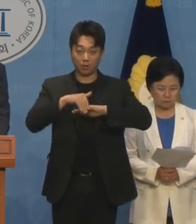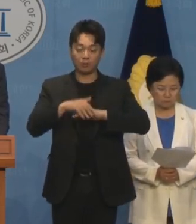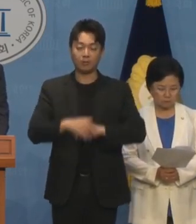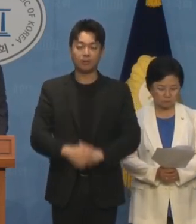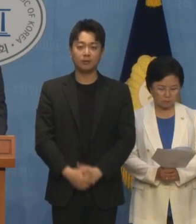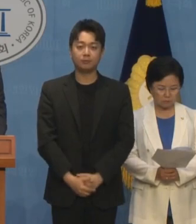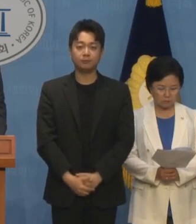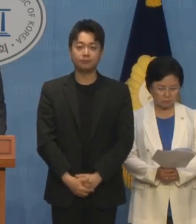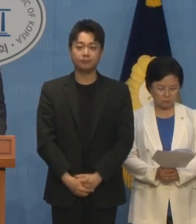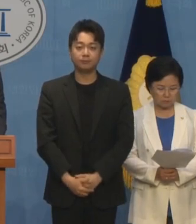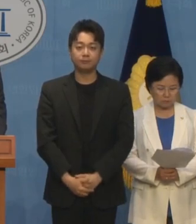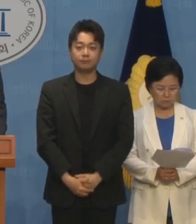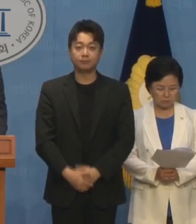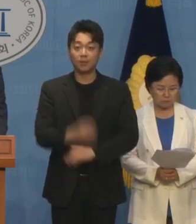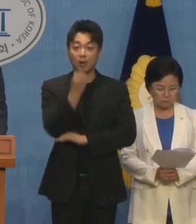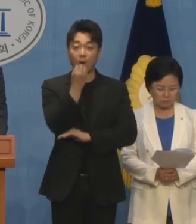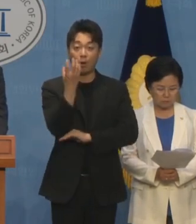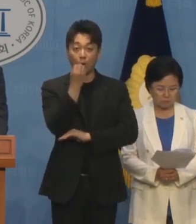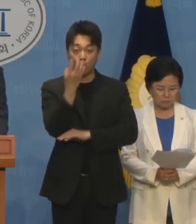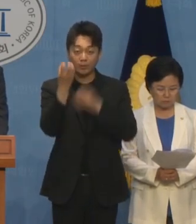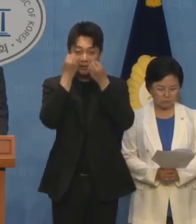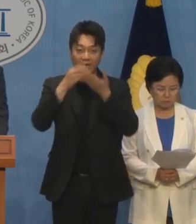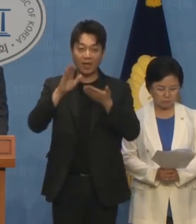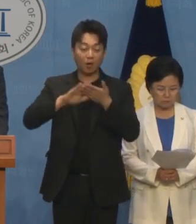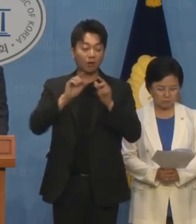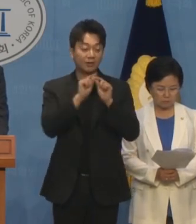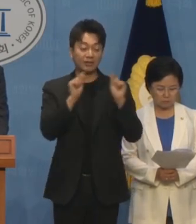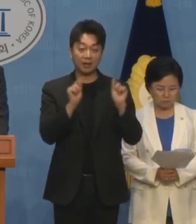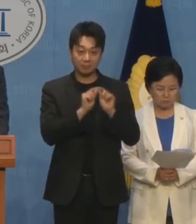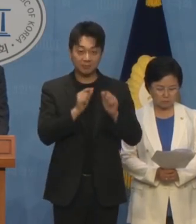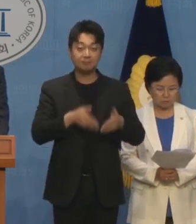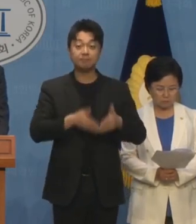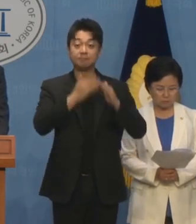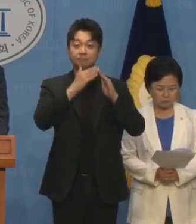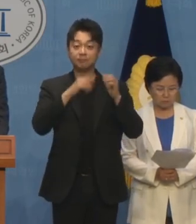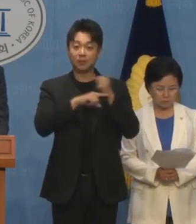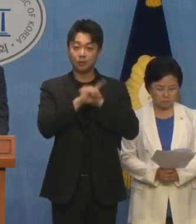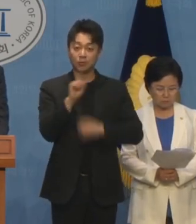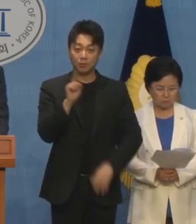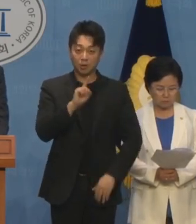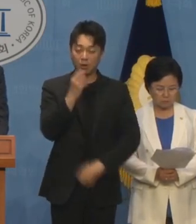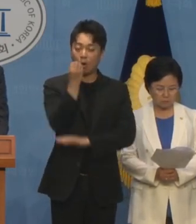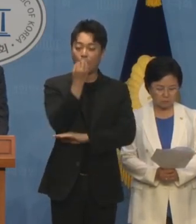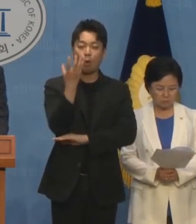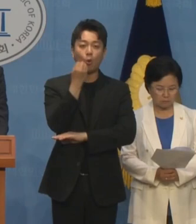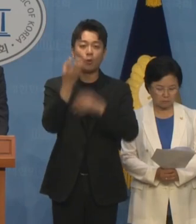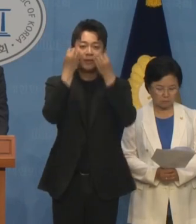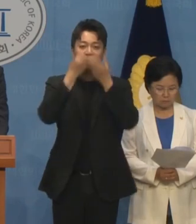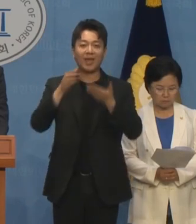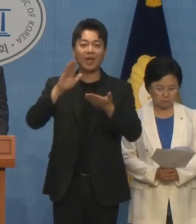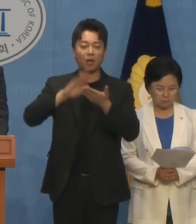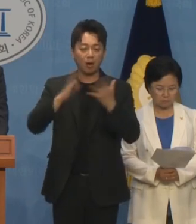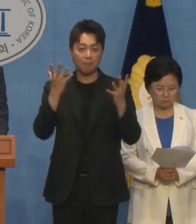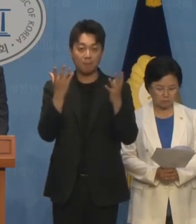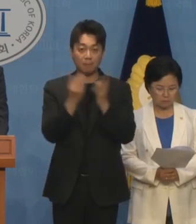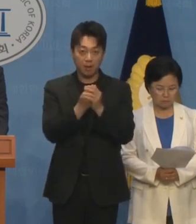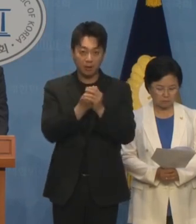것입니다. 언론개혁 TF를 설치한 것은 언론개혁 과제를 제대로